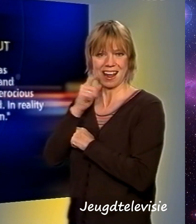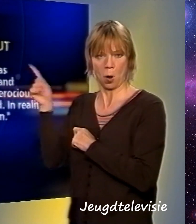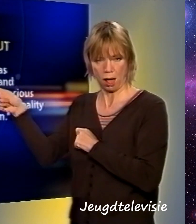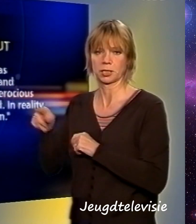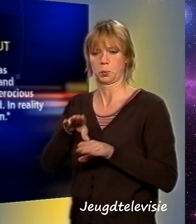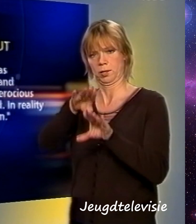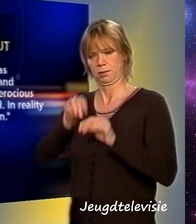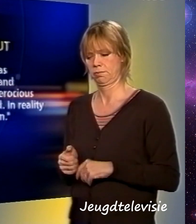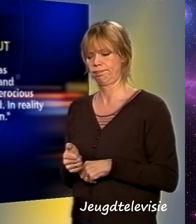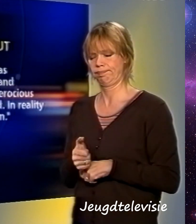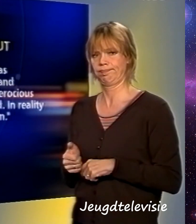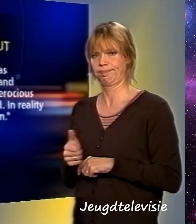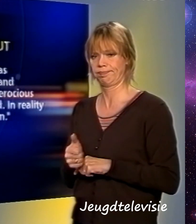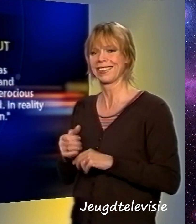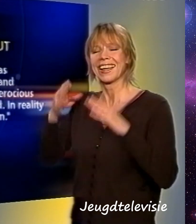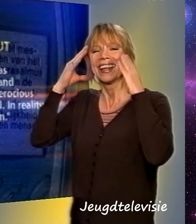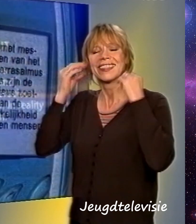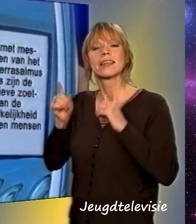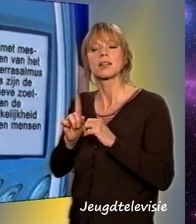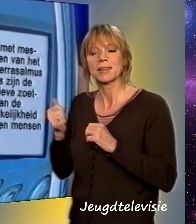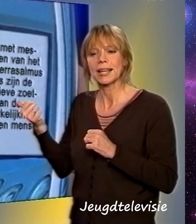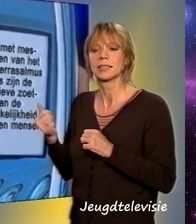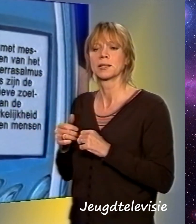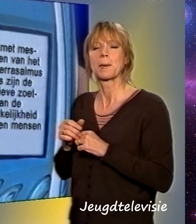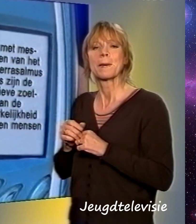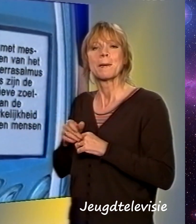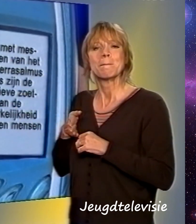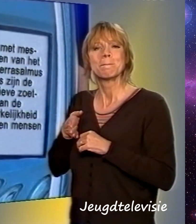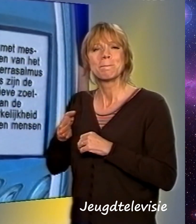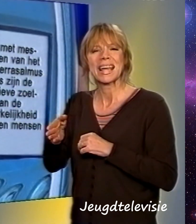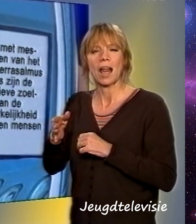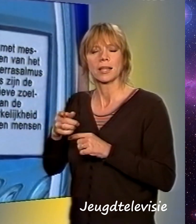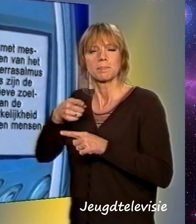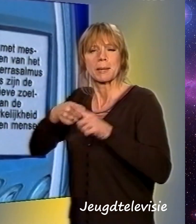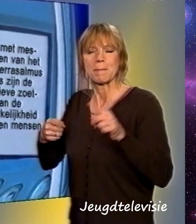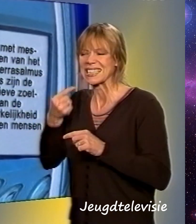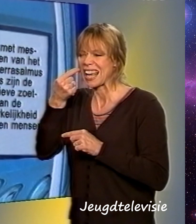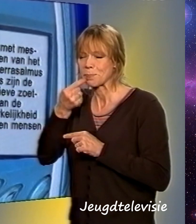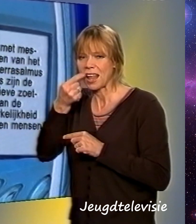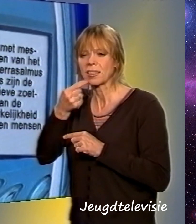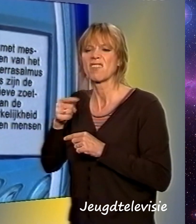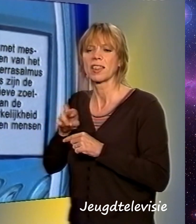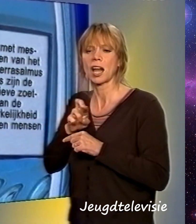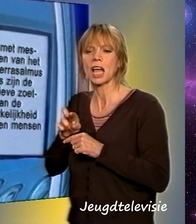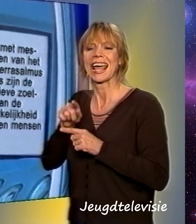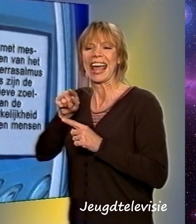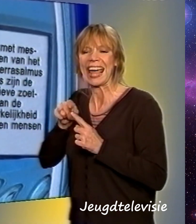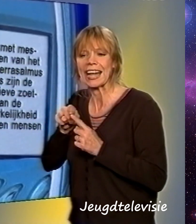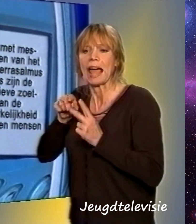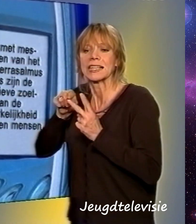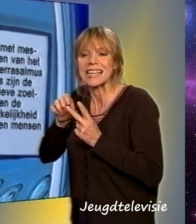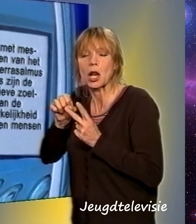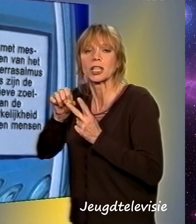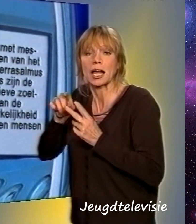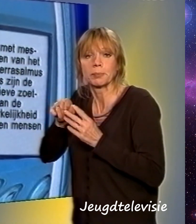schrijven in het nederlands staat er wie zangles met messcherpe tanden van het ras geen era ca samos en pygocentrus